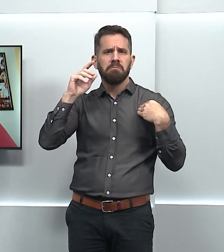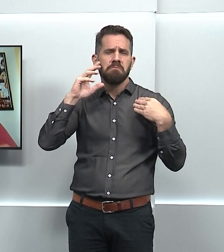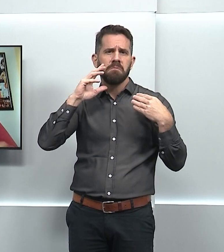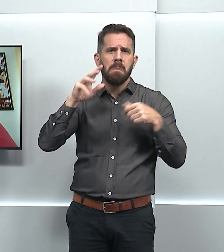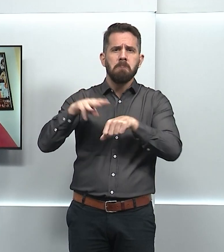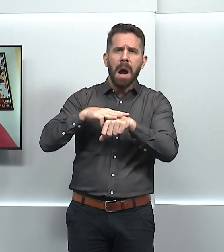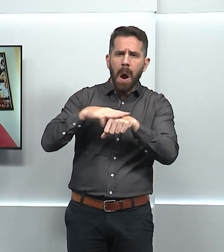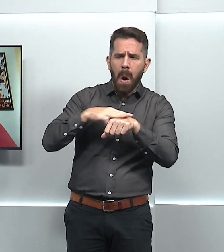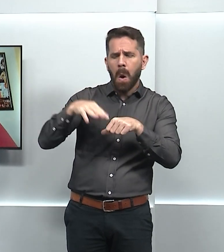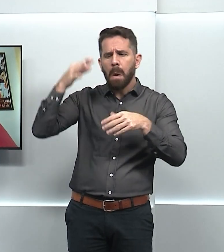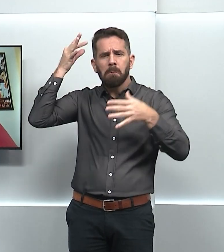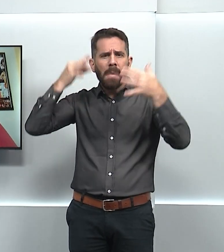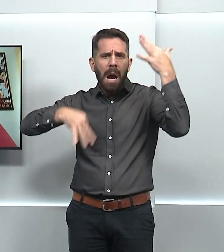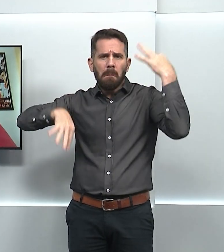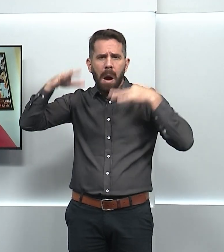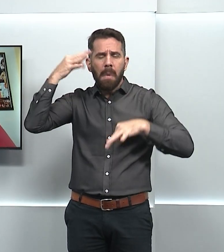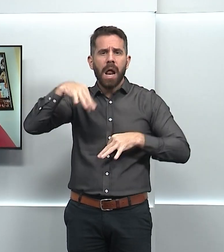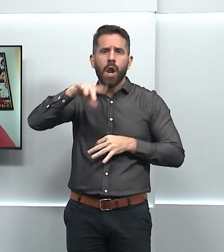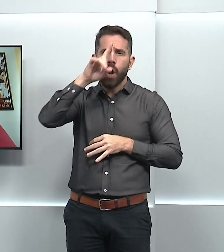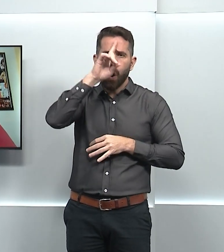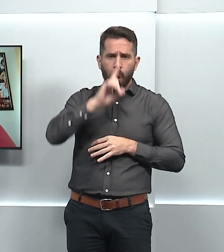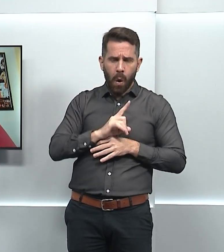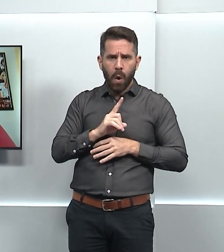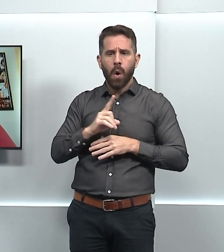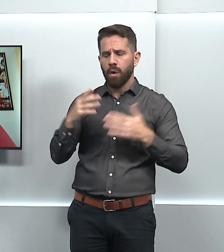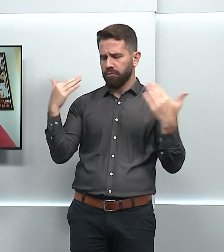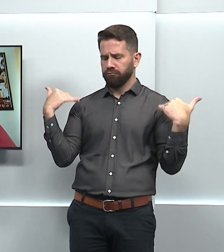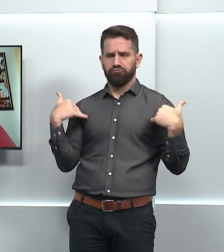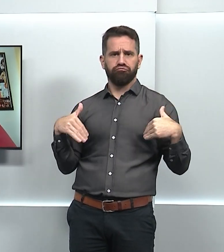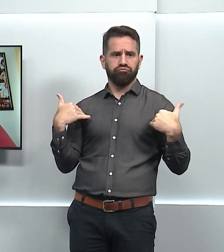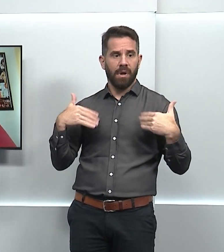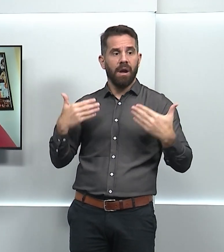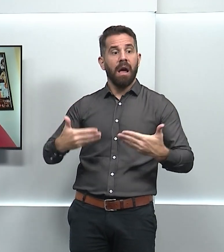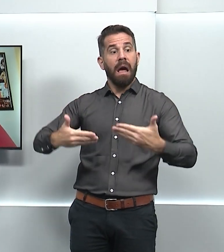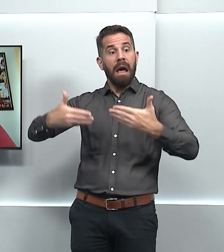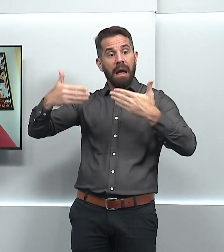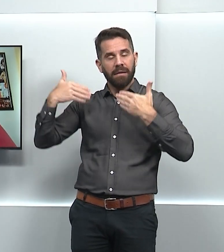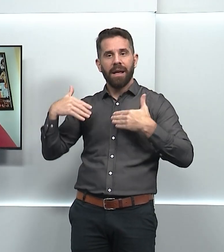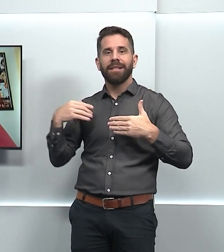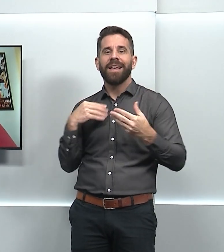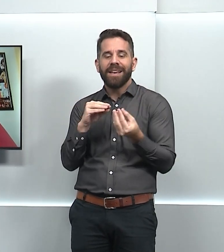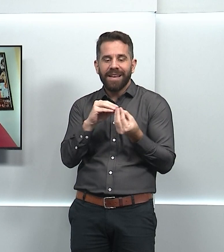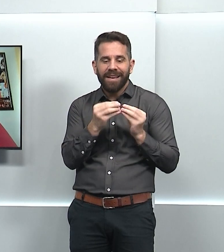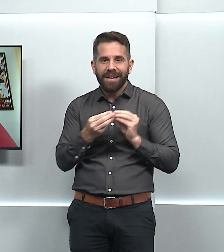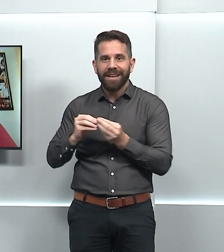altura, um pouco abaixo dos ombros. Atrás de mim tem um quebra-cabeça.